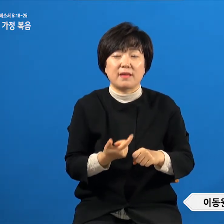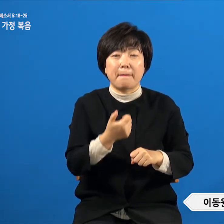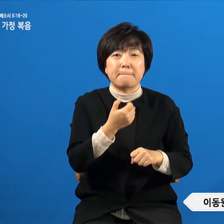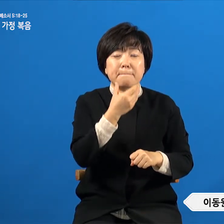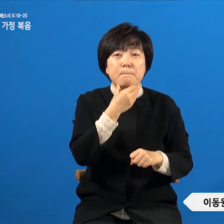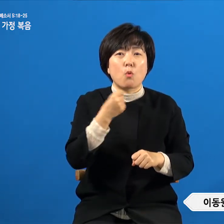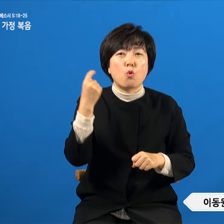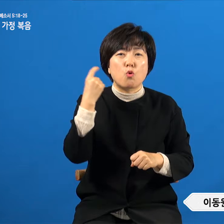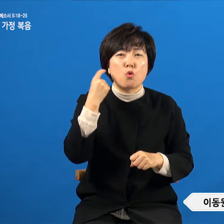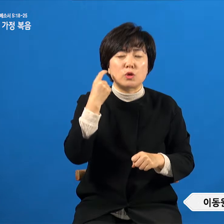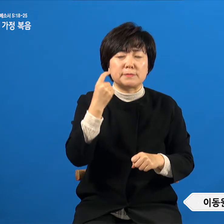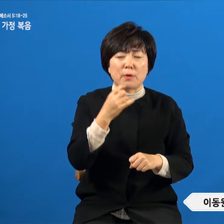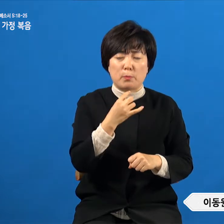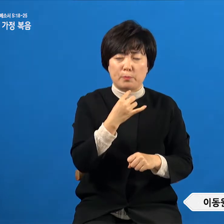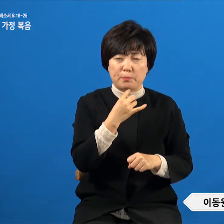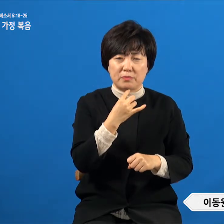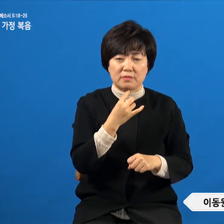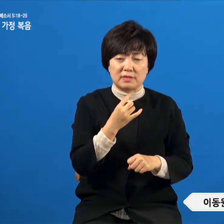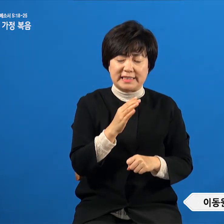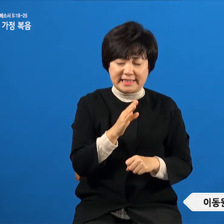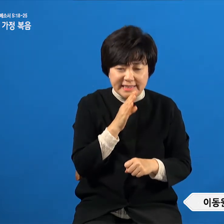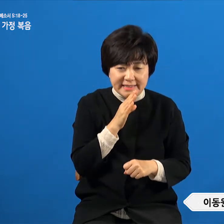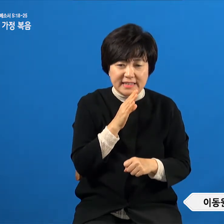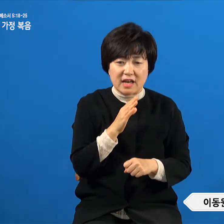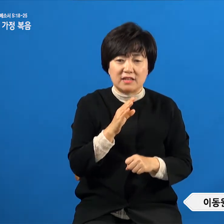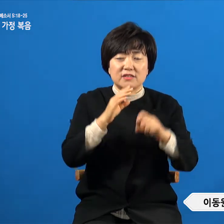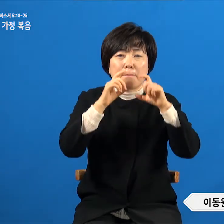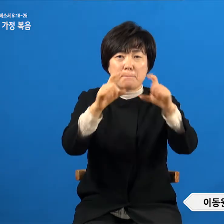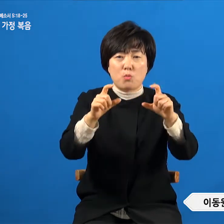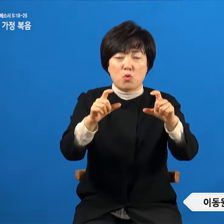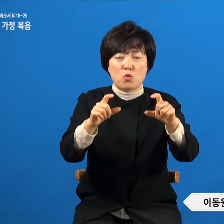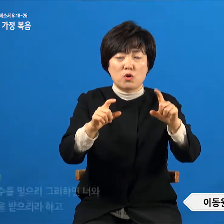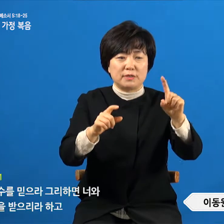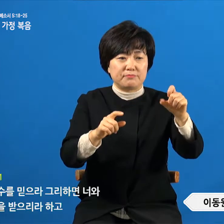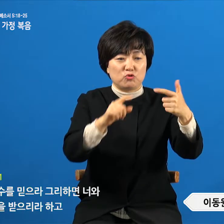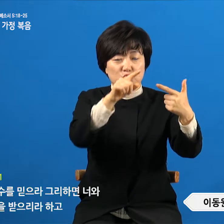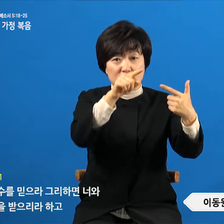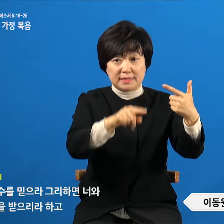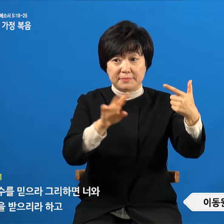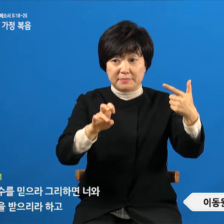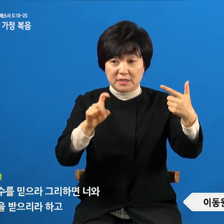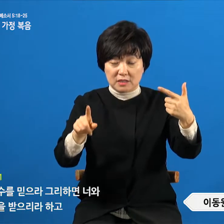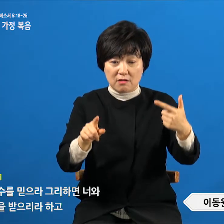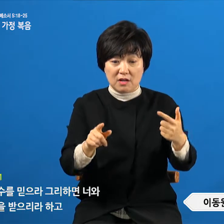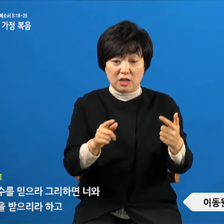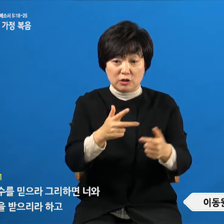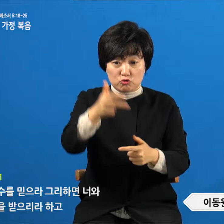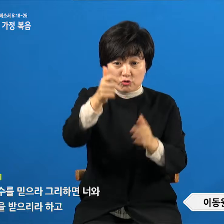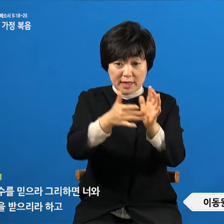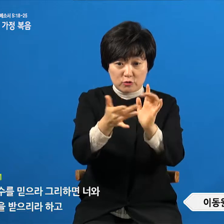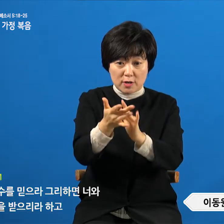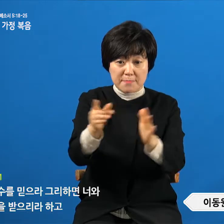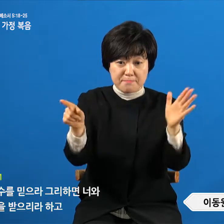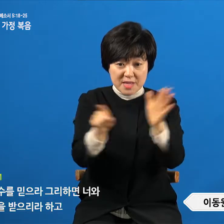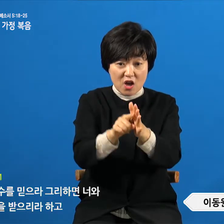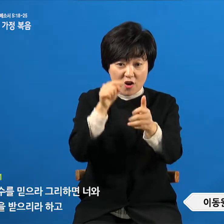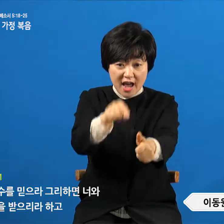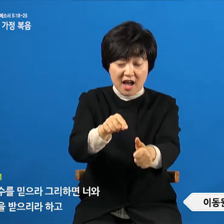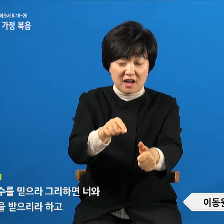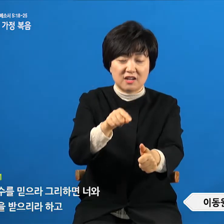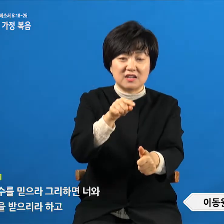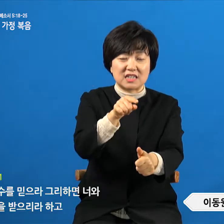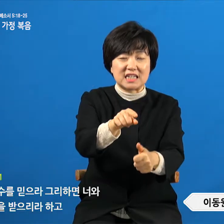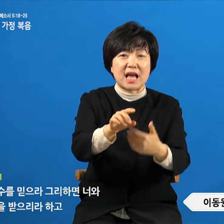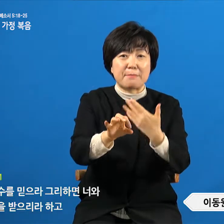복음의 오리지널 선포라고 할 수 있는 사도행전 16장 31절에 보시면 주 예수를 믿어라. 그리하면